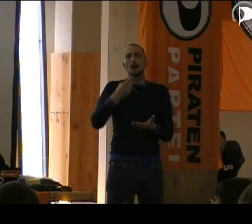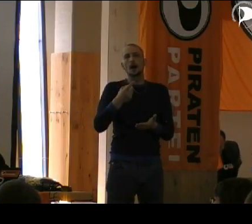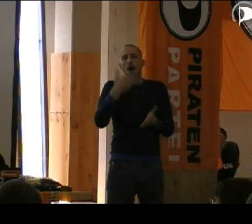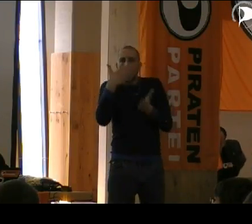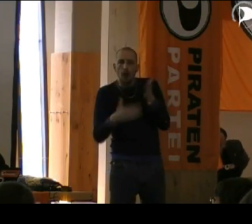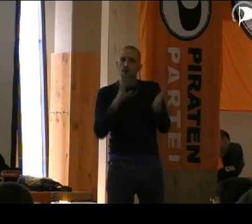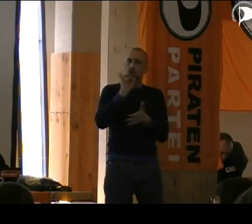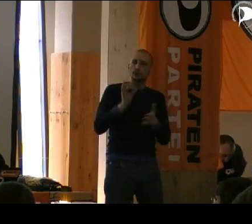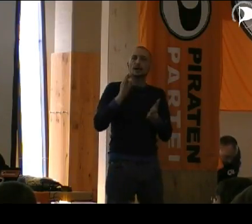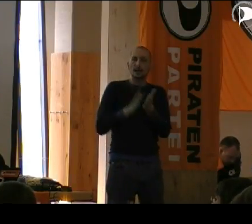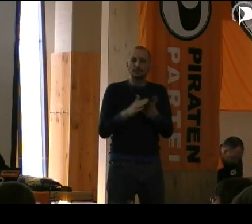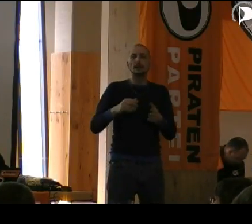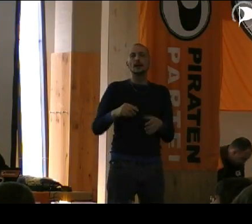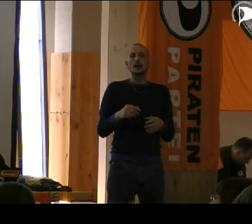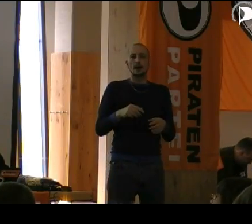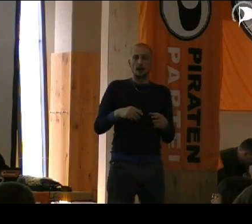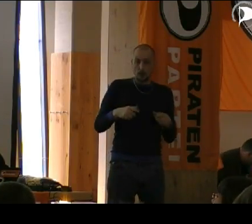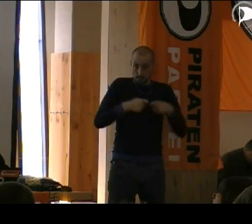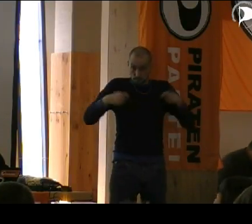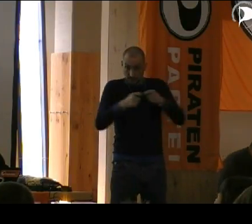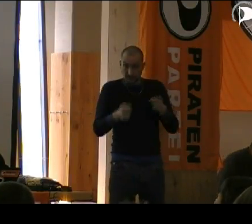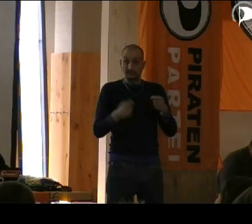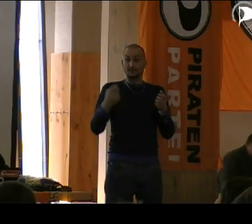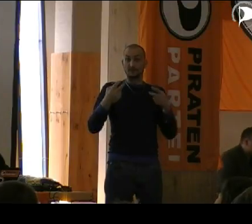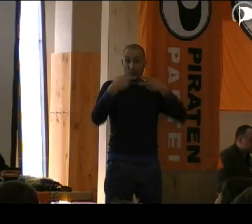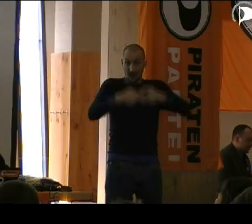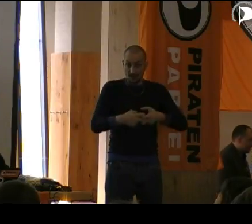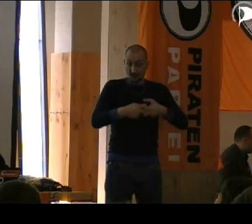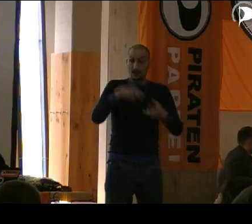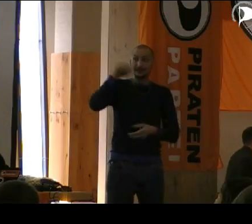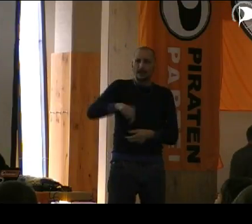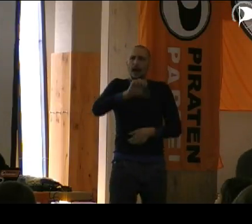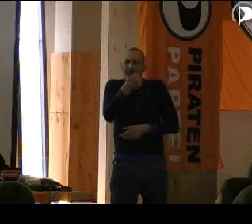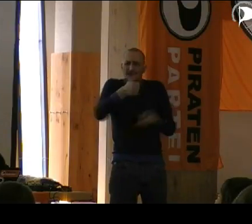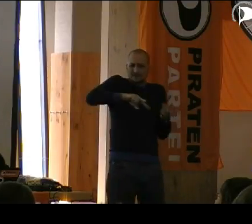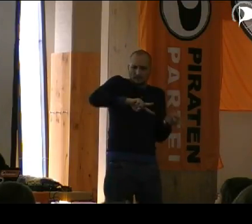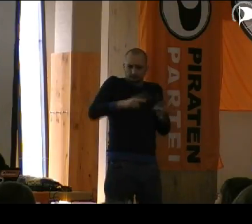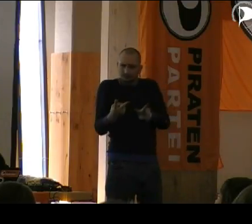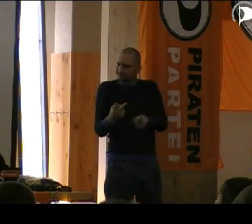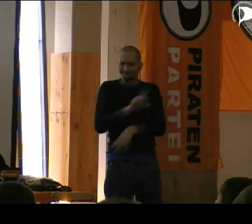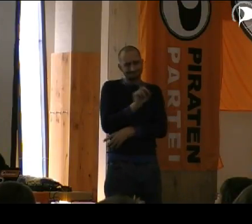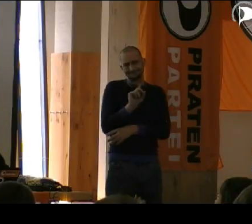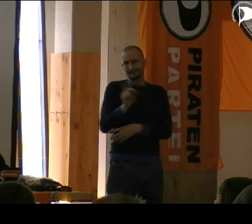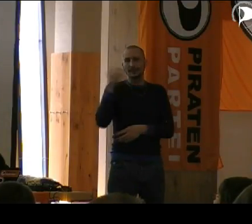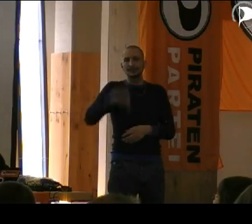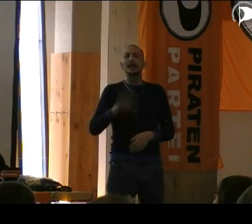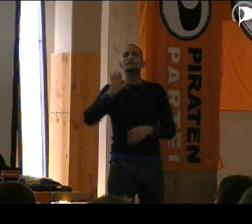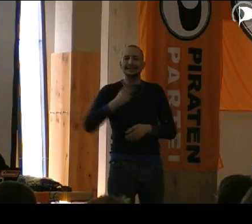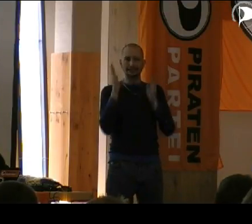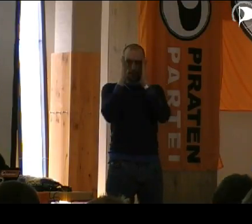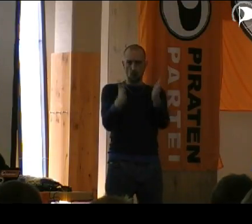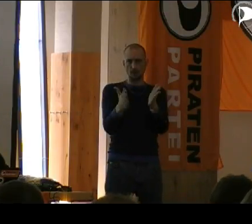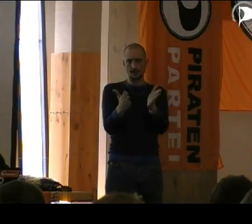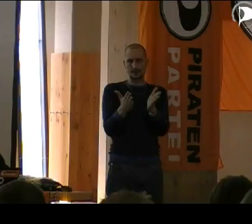bundesverband wir können wieder zwischen den ländern zusammenarbeiten was mich sehr freut aber eines hat sich nicht verändert das ist das misstrauen